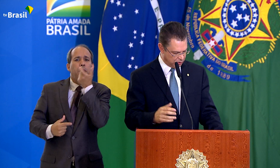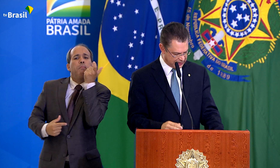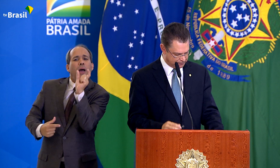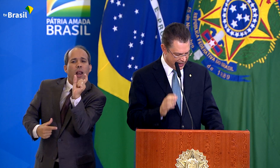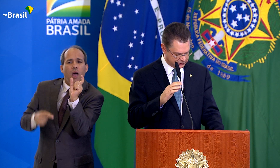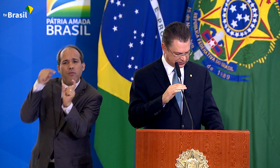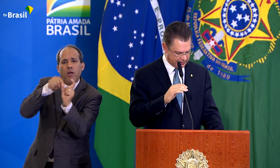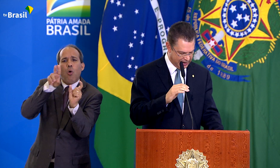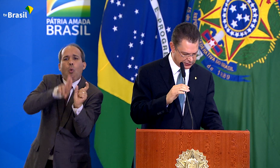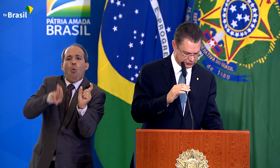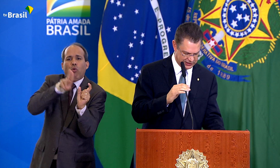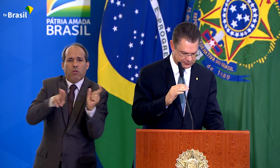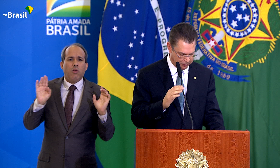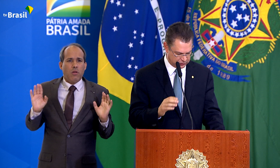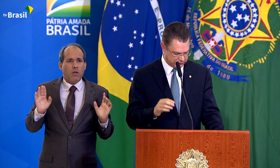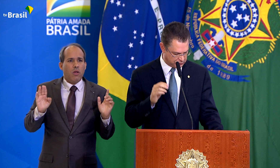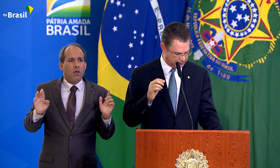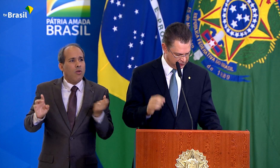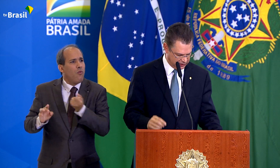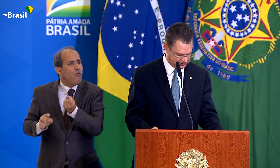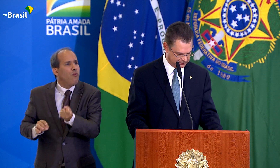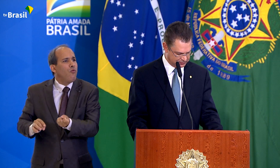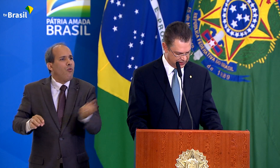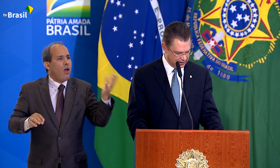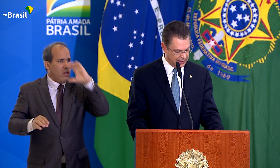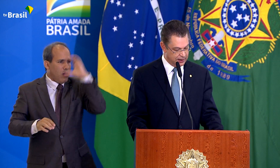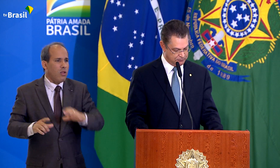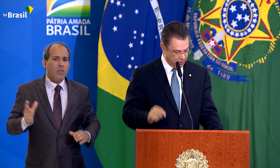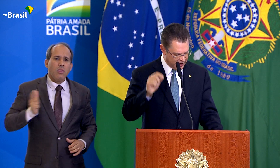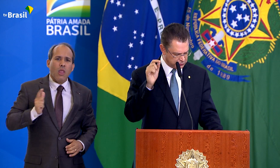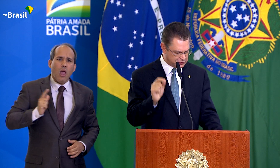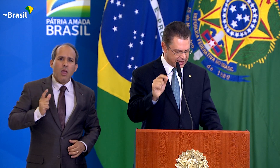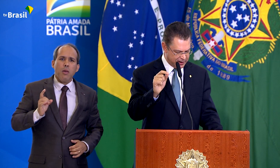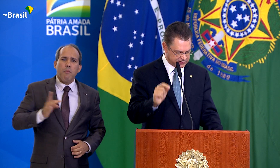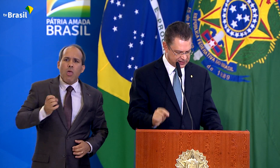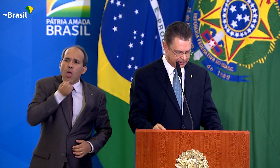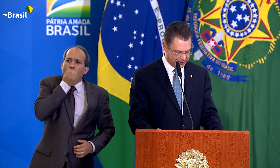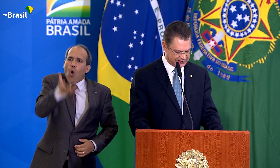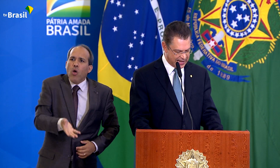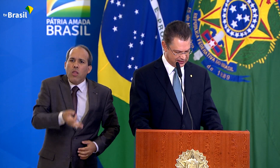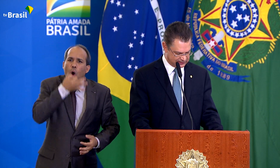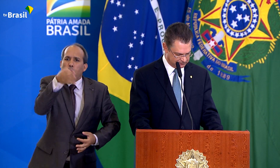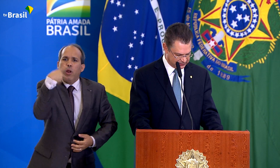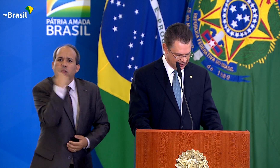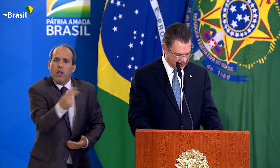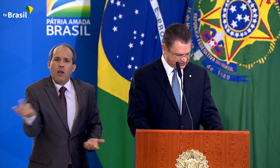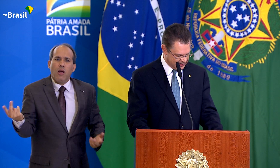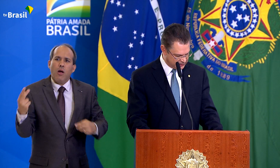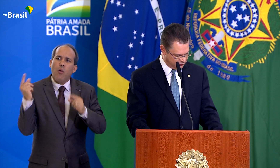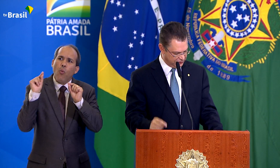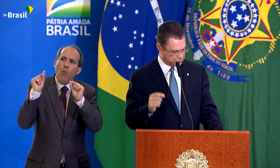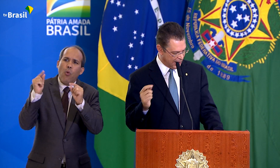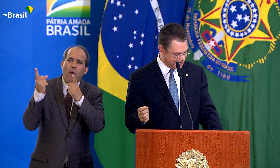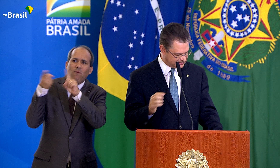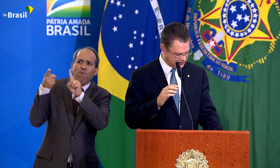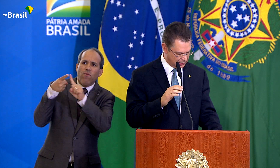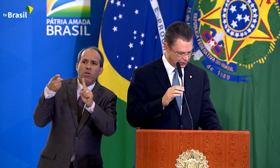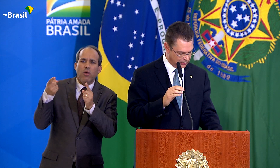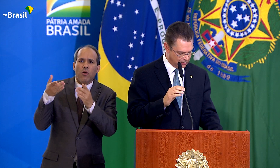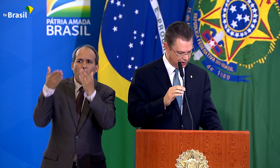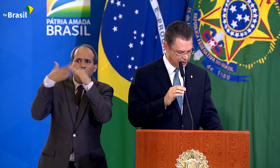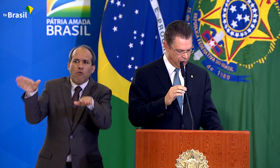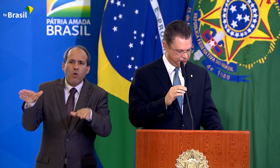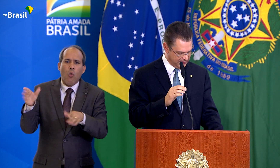tem um contemplado tem medo de expor suas opiniões por medo justamente de represálias sejam